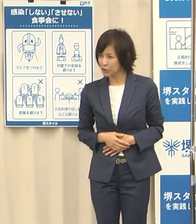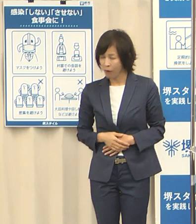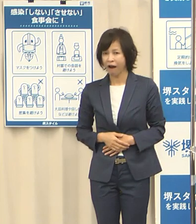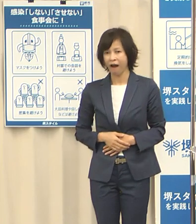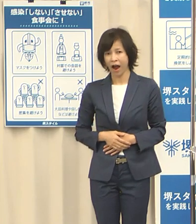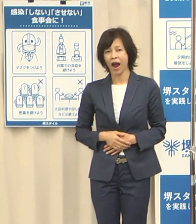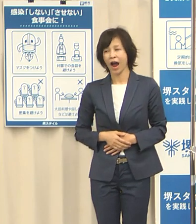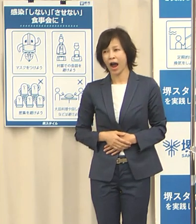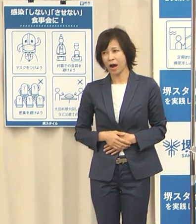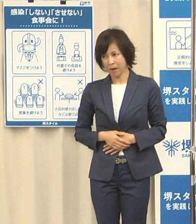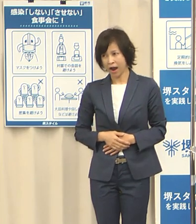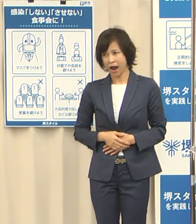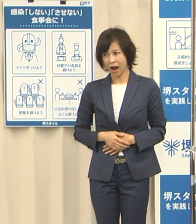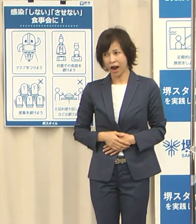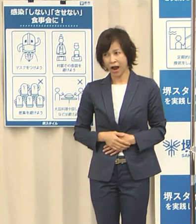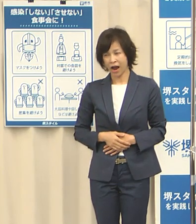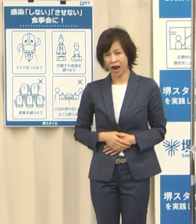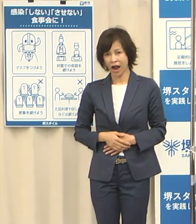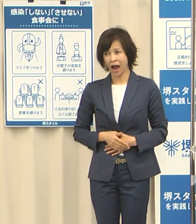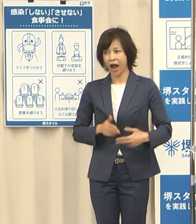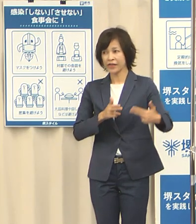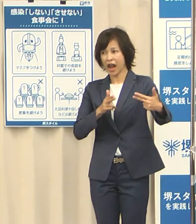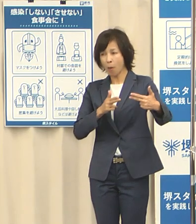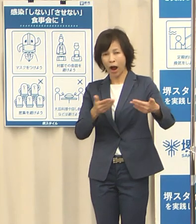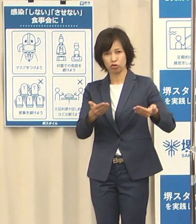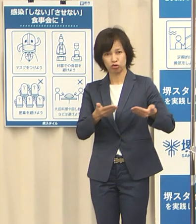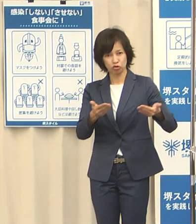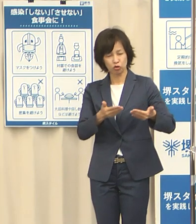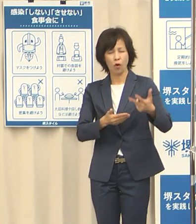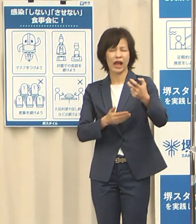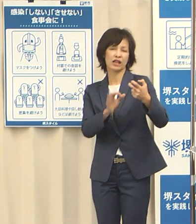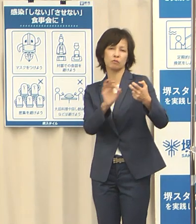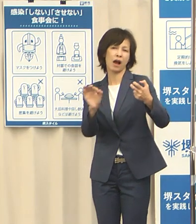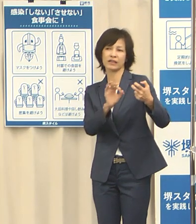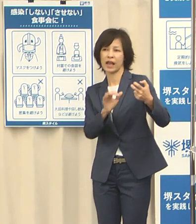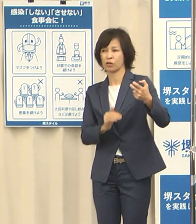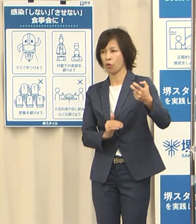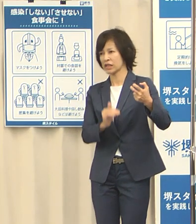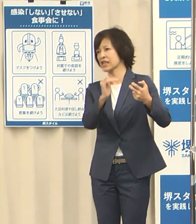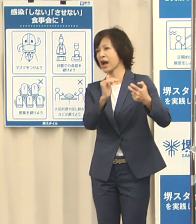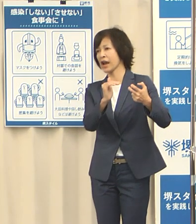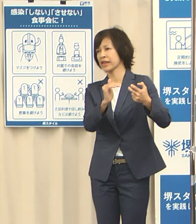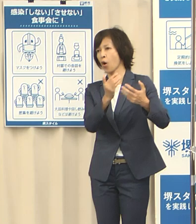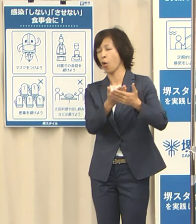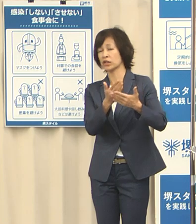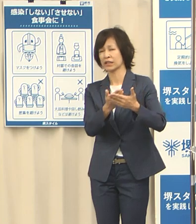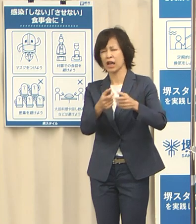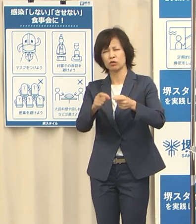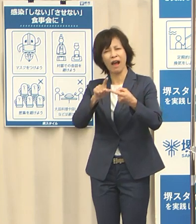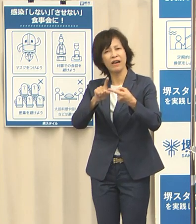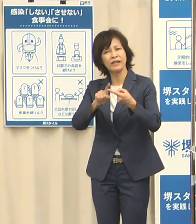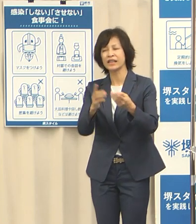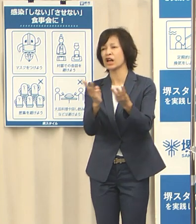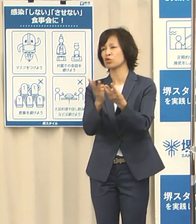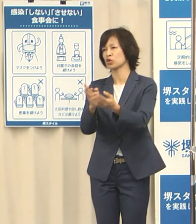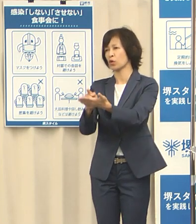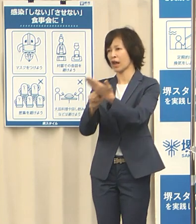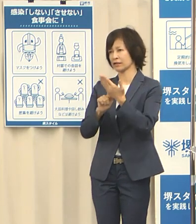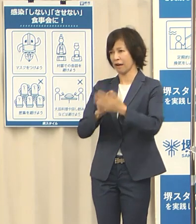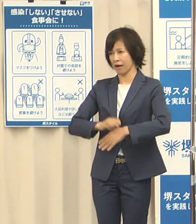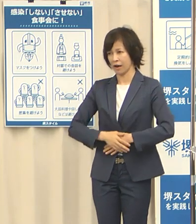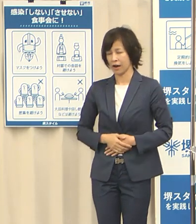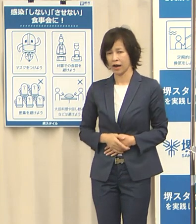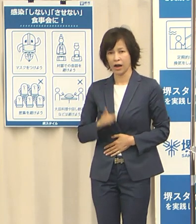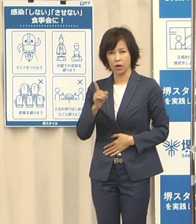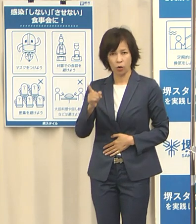ークを 70% に引き上げてほしいというかなり具体的な数字を伴った要請を出しているんですね。でこ